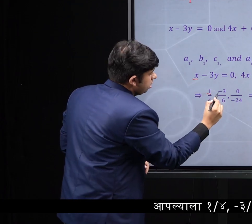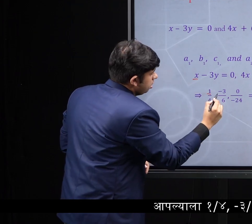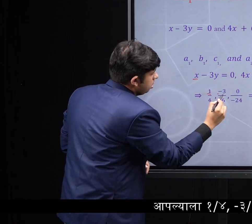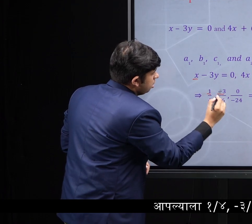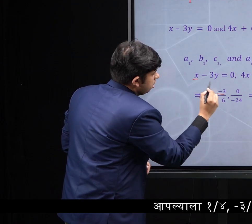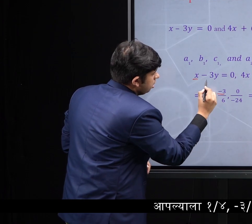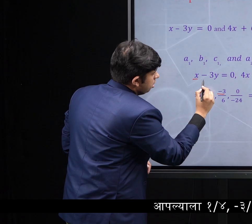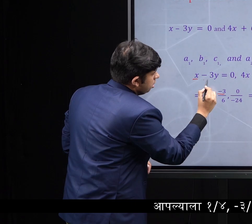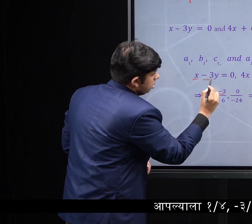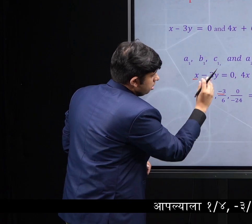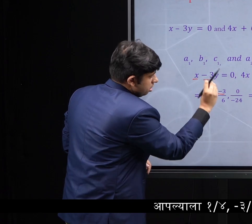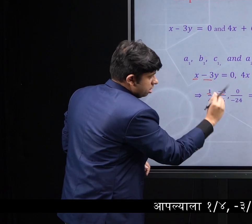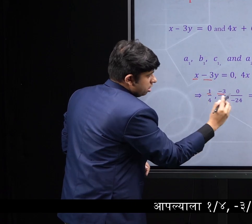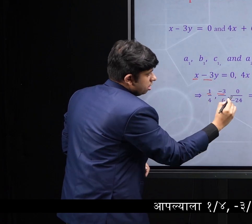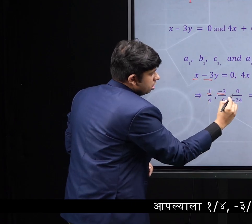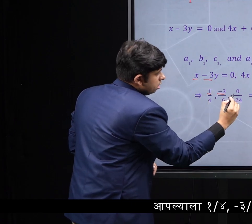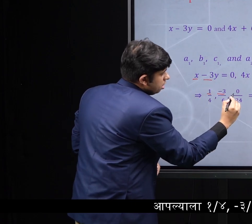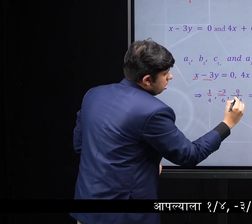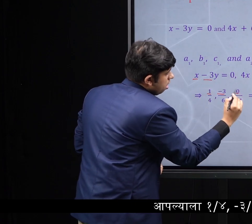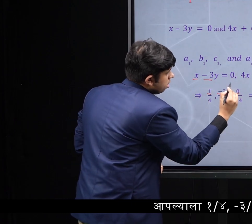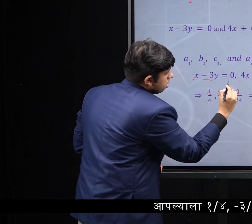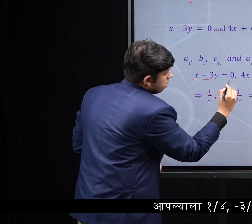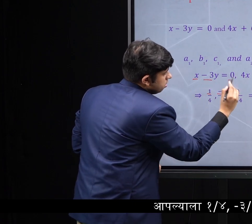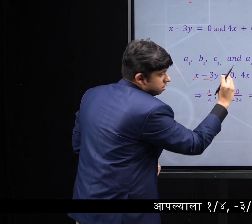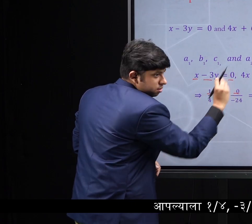1/4 -3/6 0/-24 मिळतात.